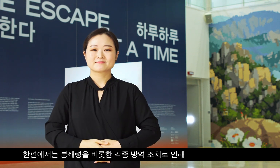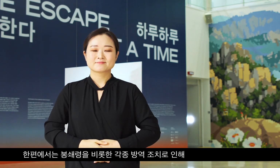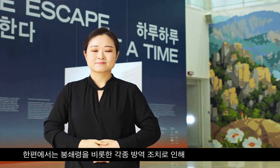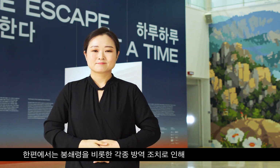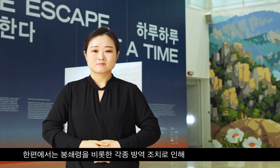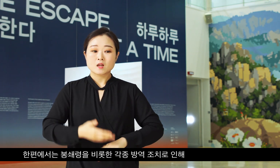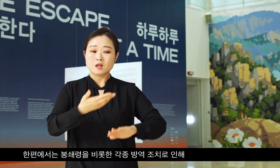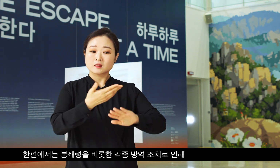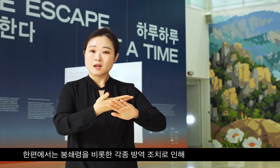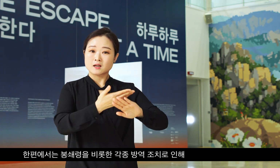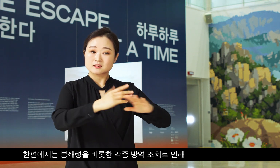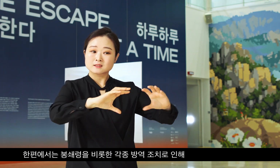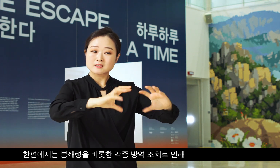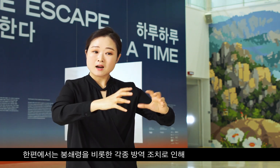한편에서는 봉쇄령을 비롯한